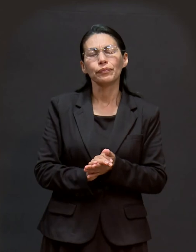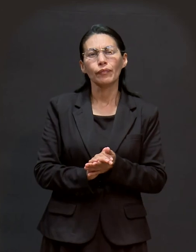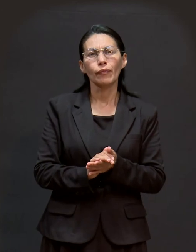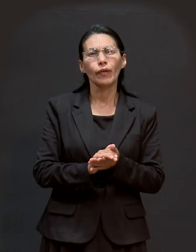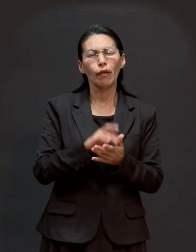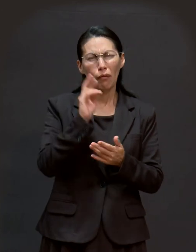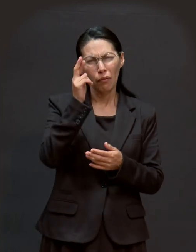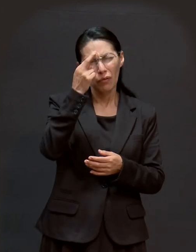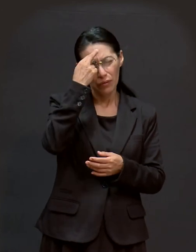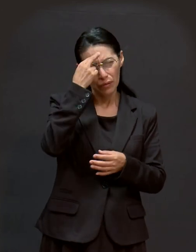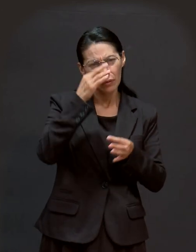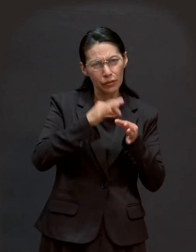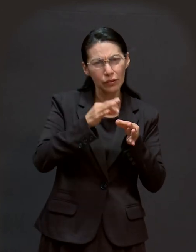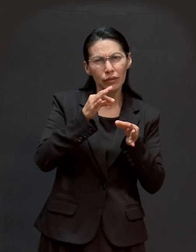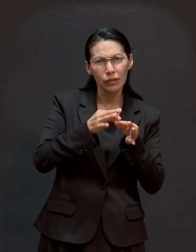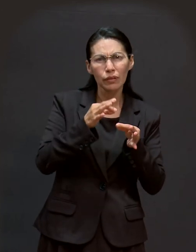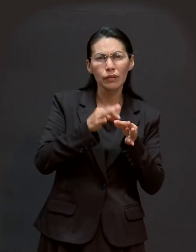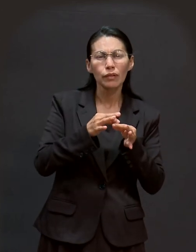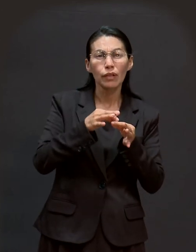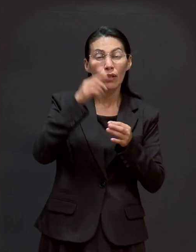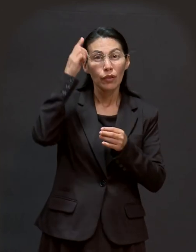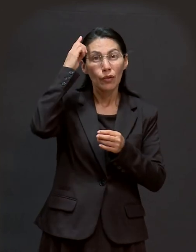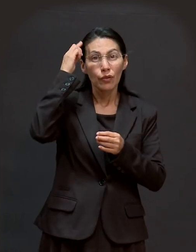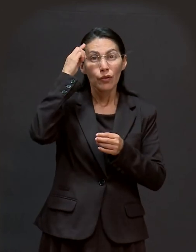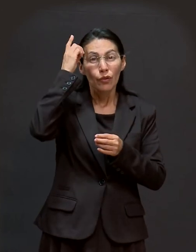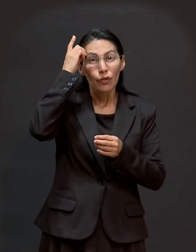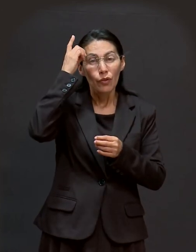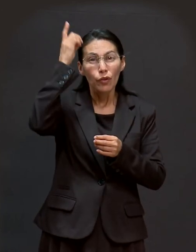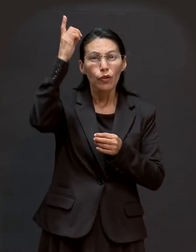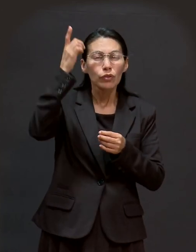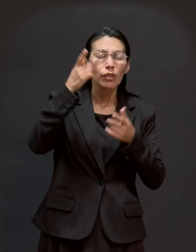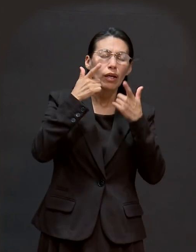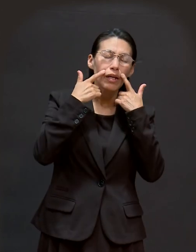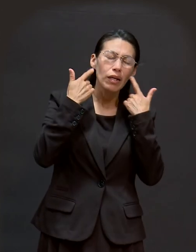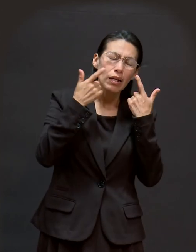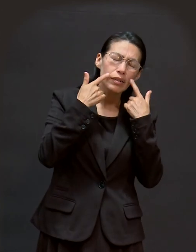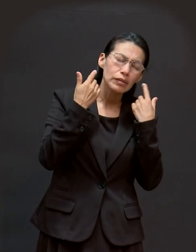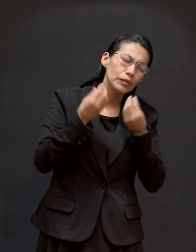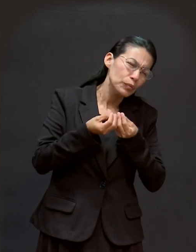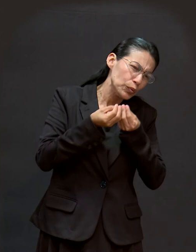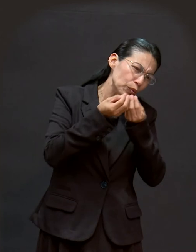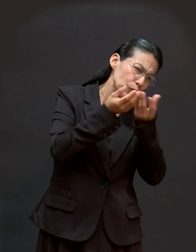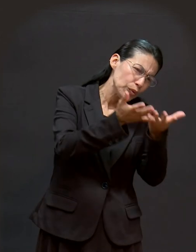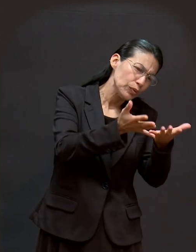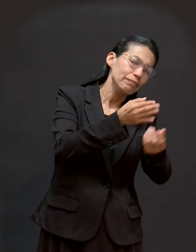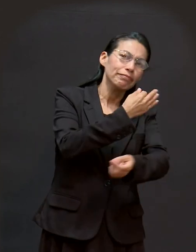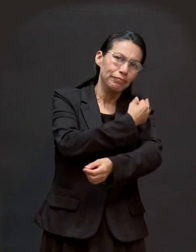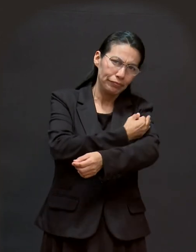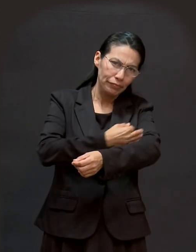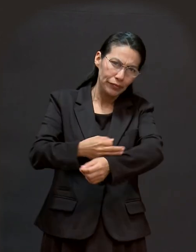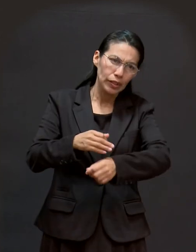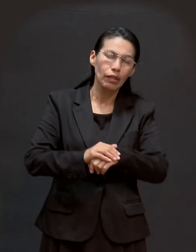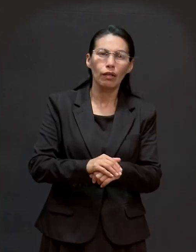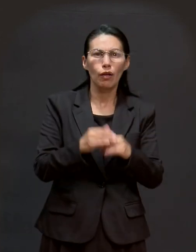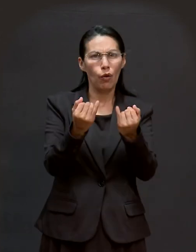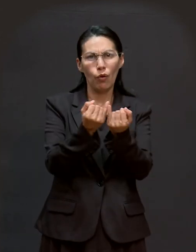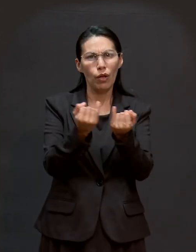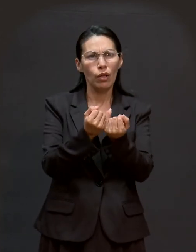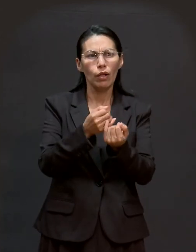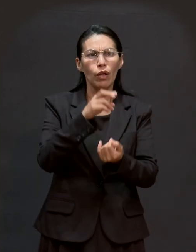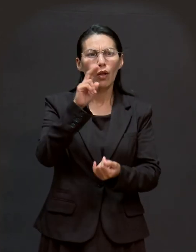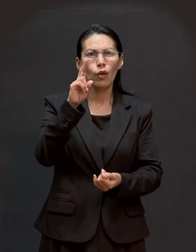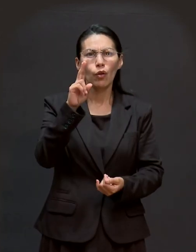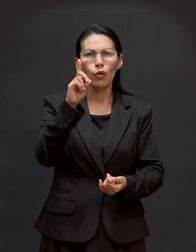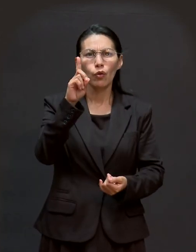acordarse de ella constantemente para que dios manifieste su gracia en su hogar también y por